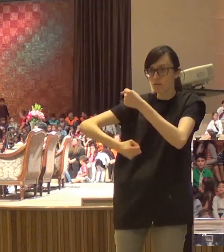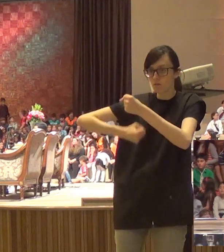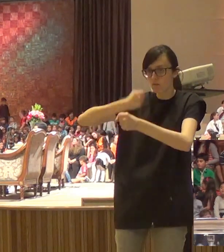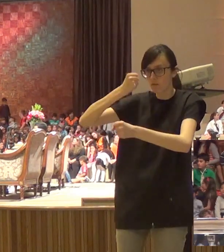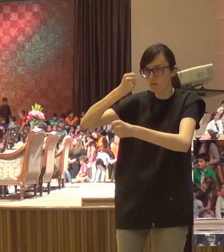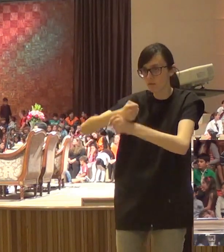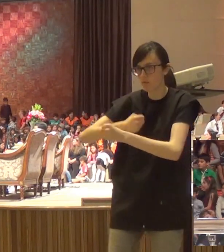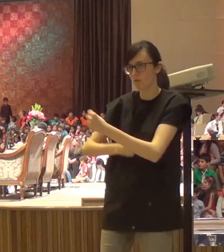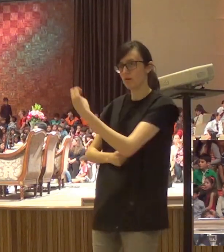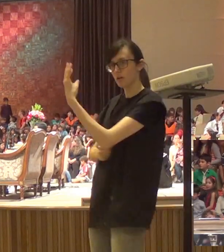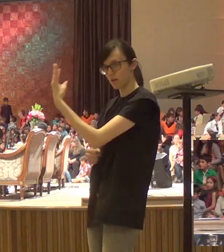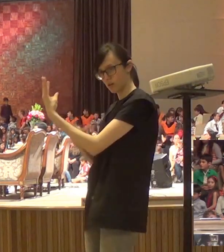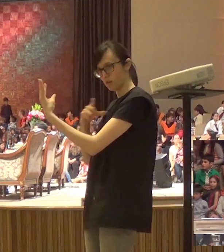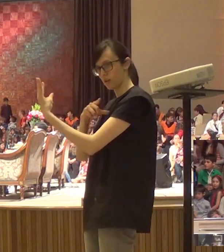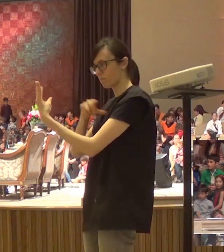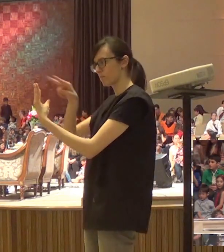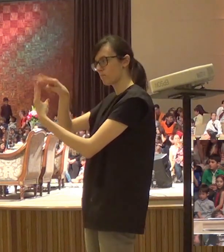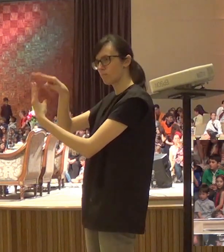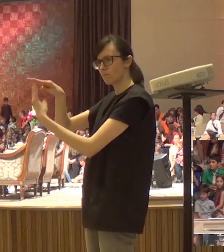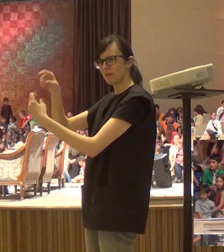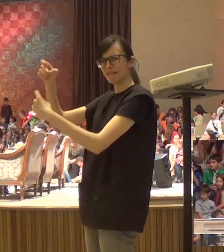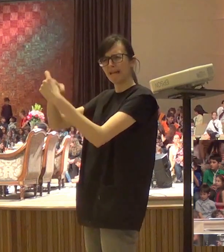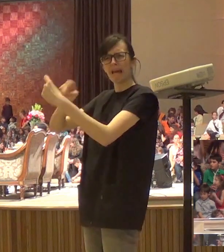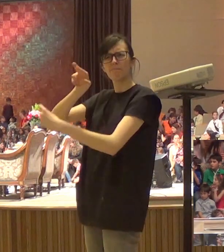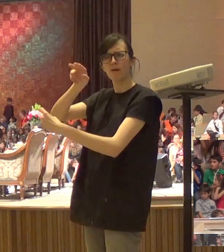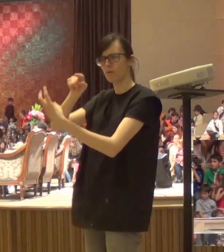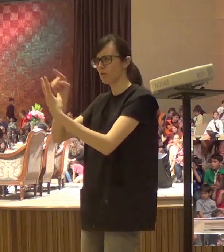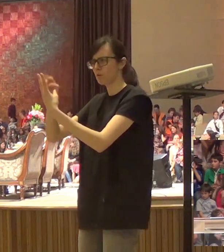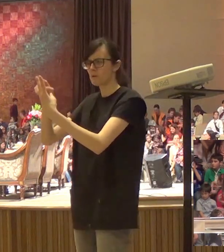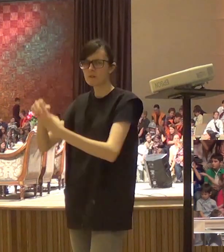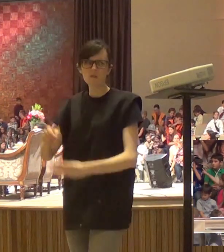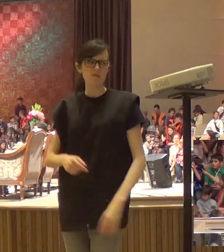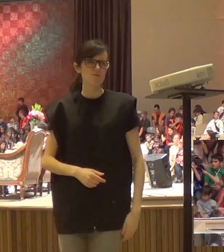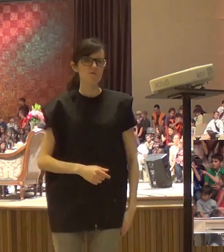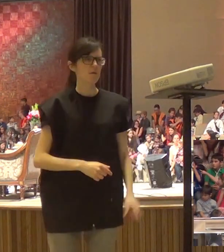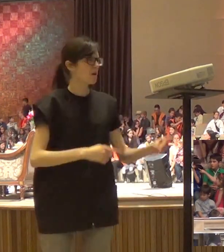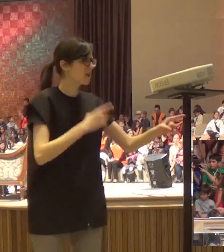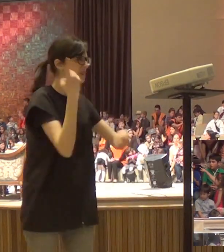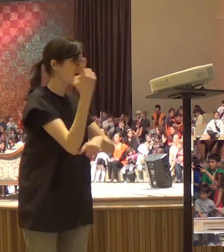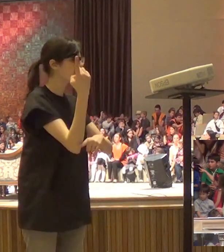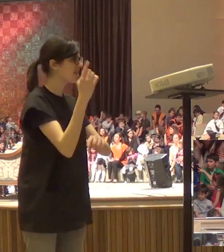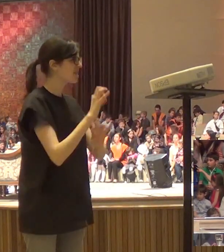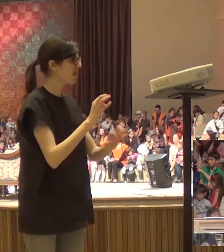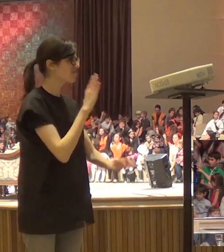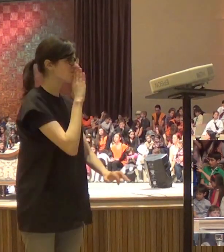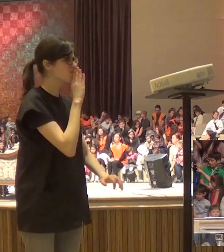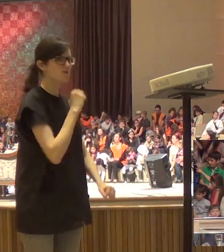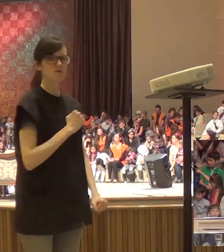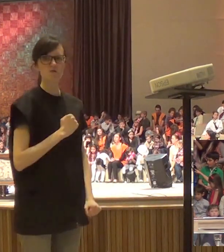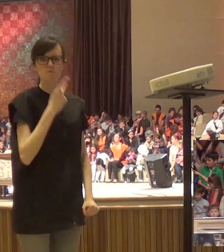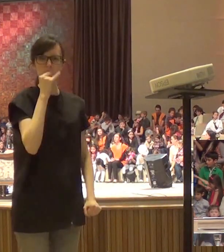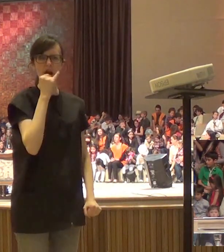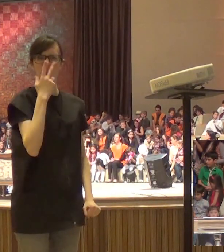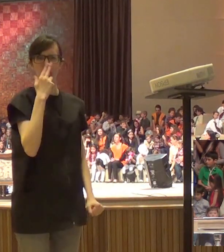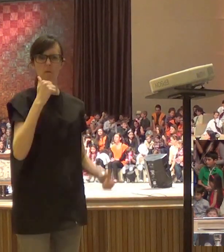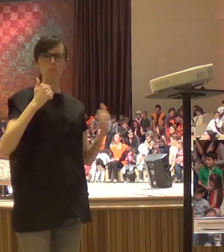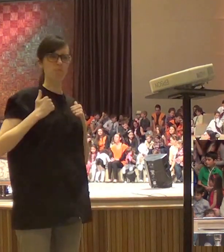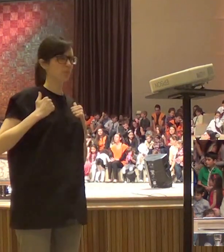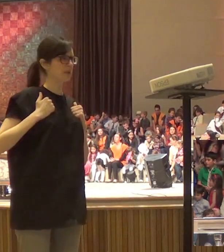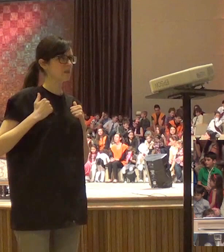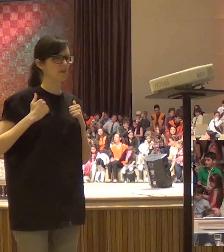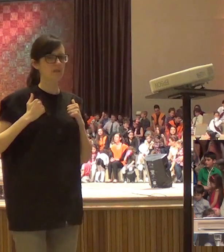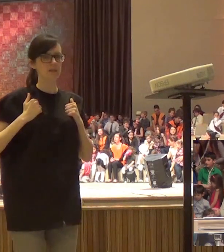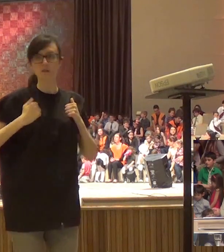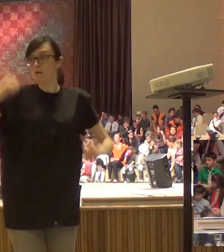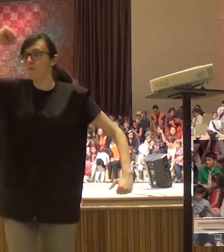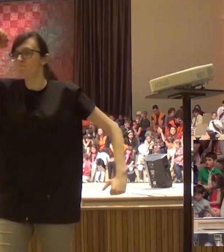Absalão não esquece essa história que aconteceu com a sua irmã. E vai se vingar do seu irmão Aminon, pensando que isso resolveria a dor no seu coração.